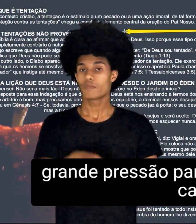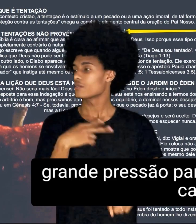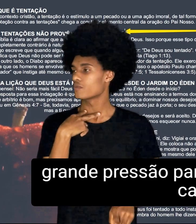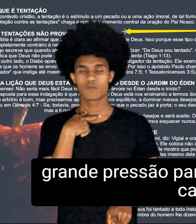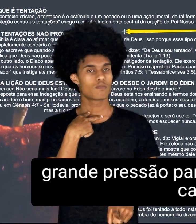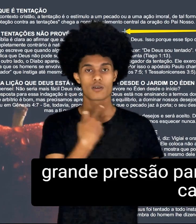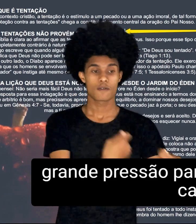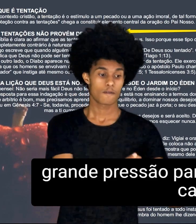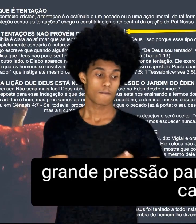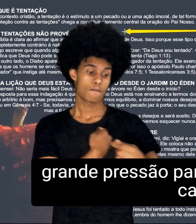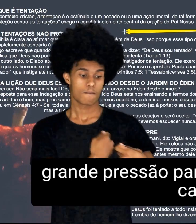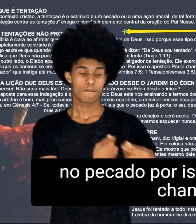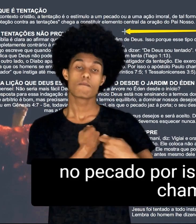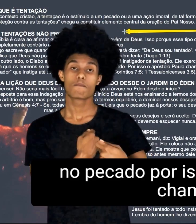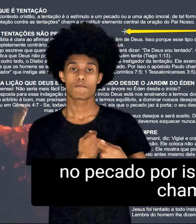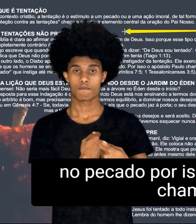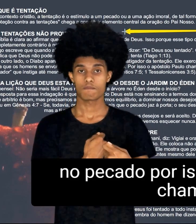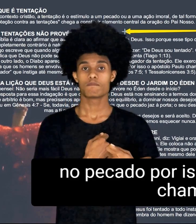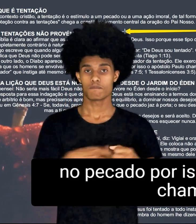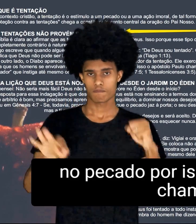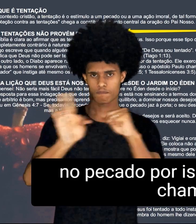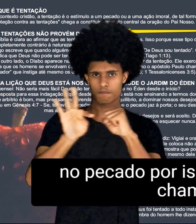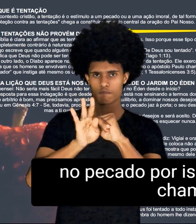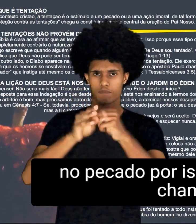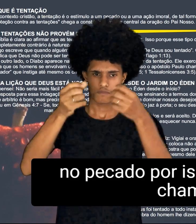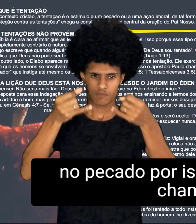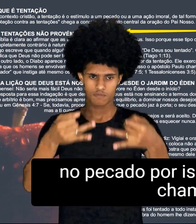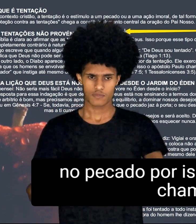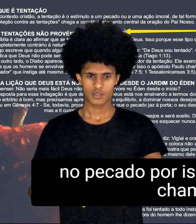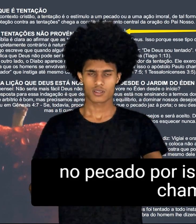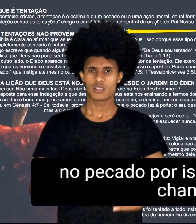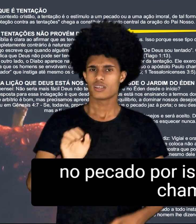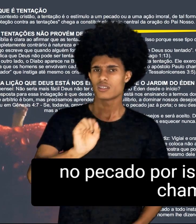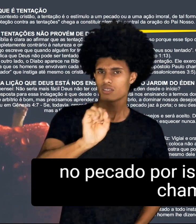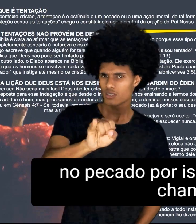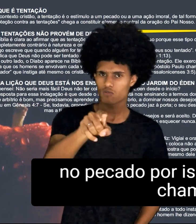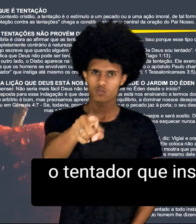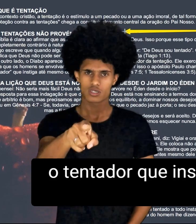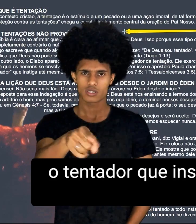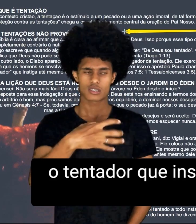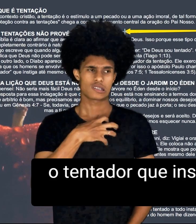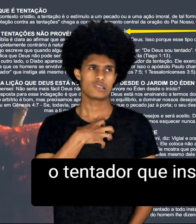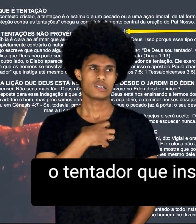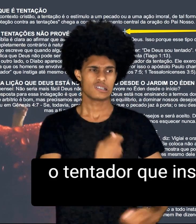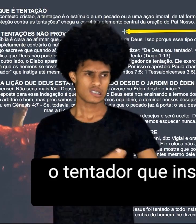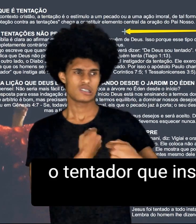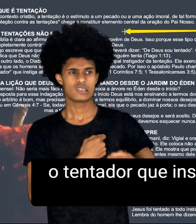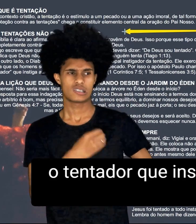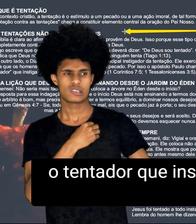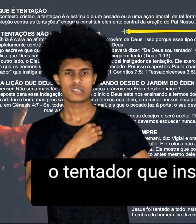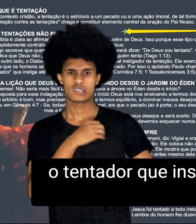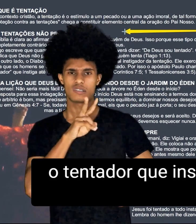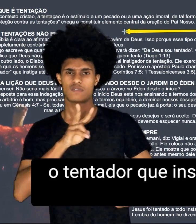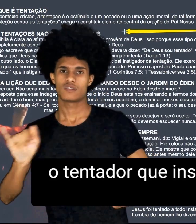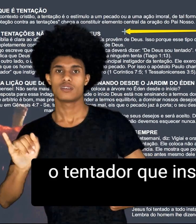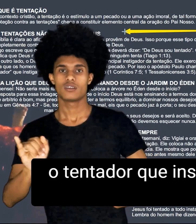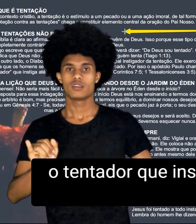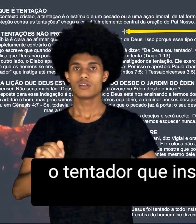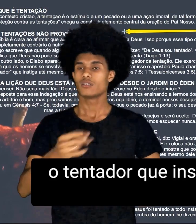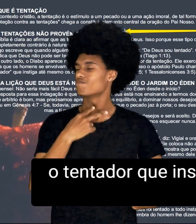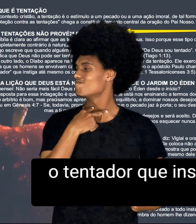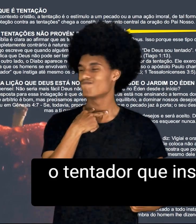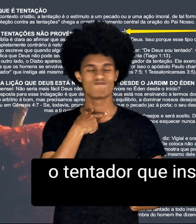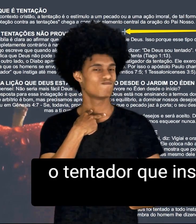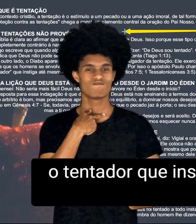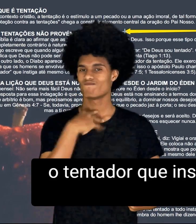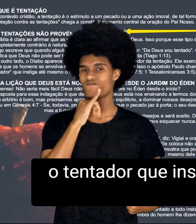para que os homens se envolvam cada vez mais no pecado. Por isso o apóstolo Paulo chega a chamar Satanás de o tentador, que instiga até mesmo